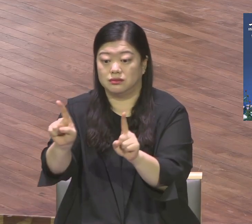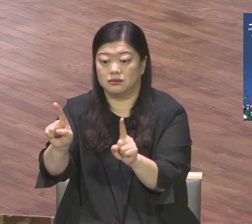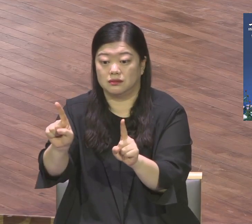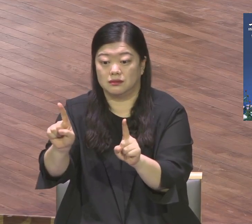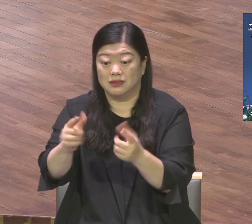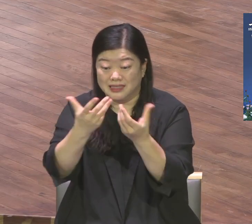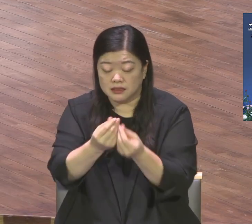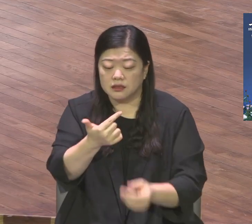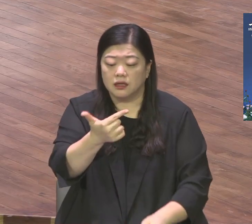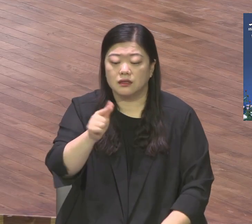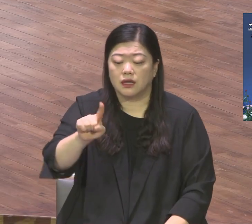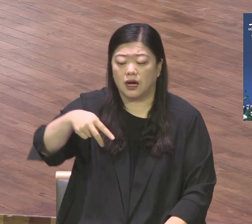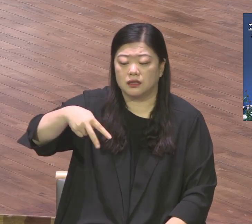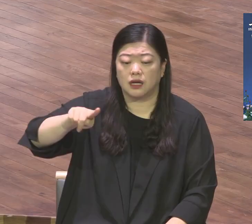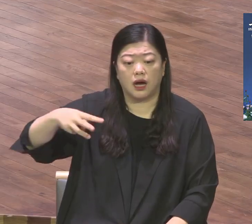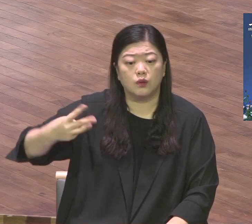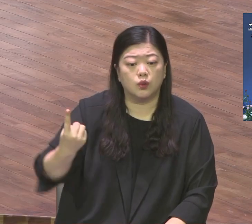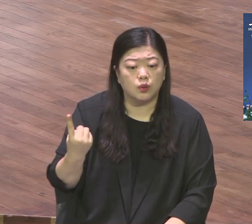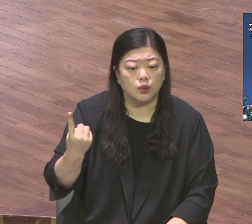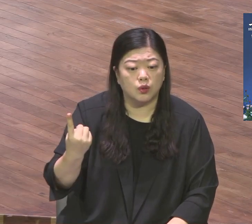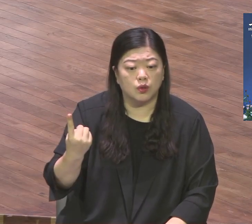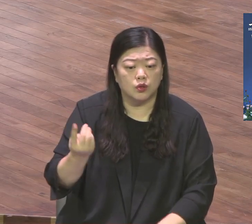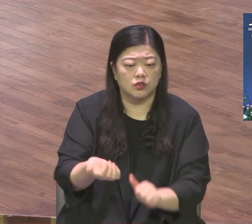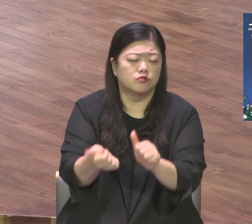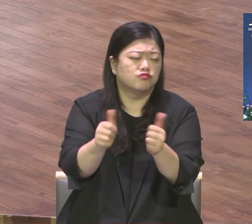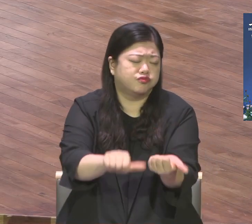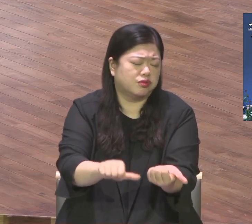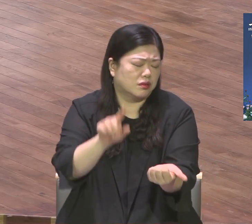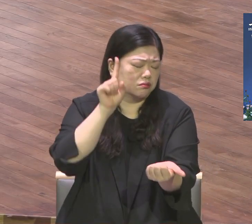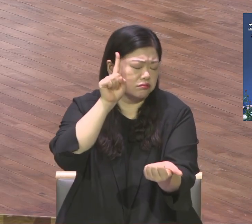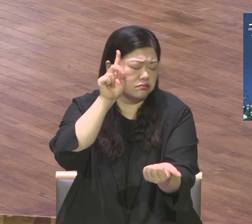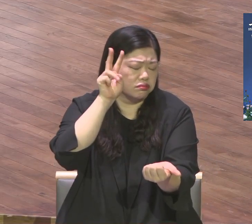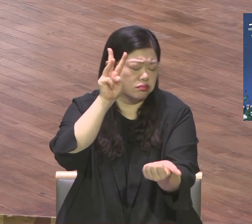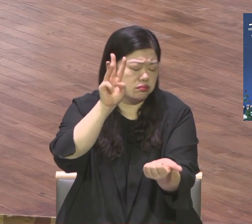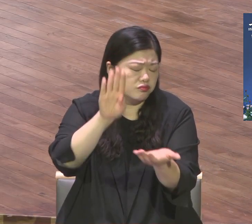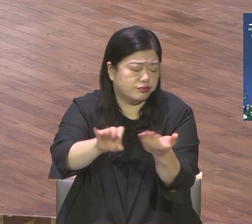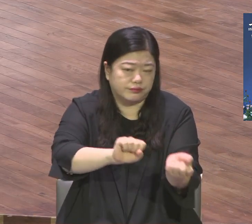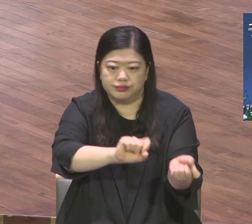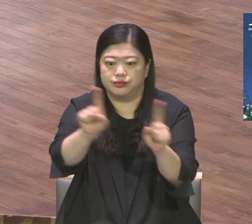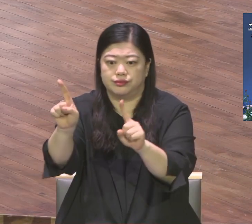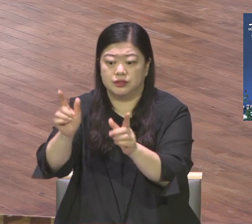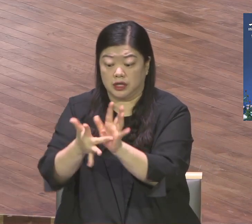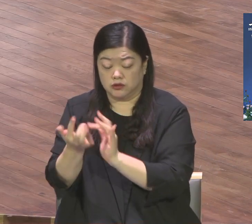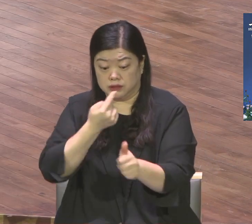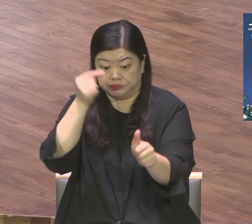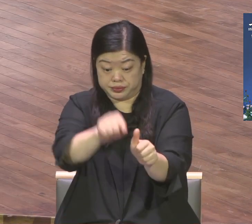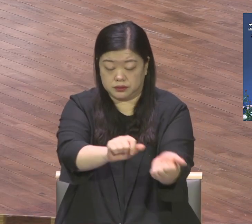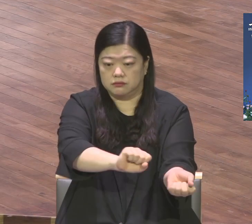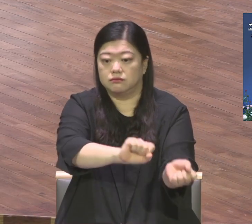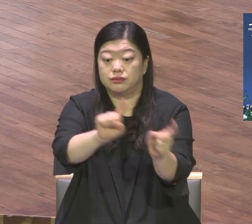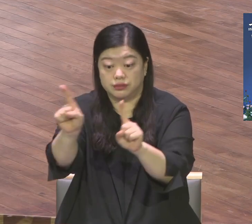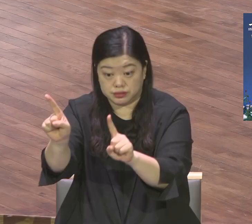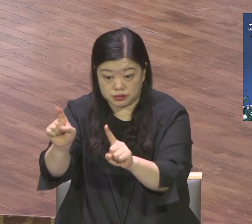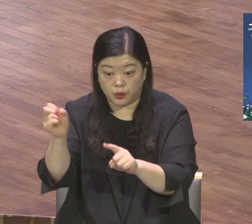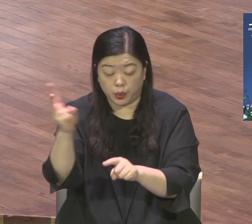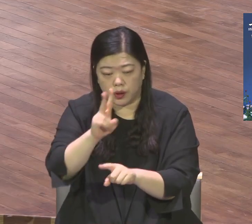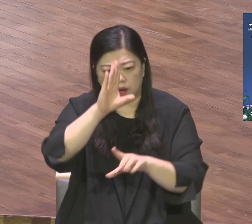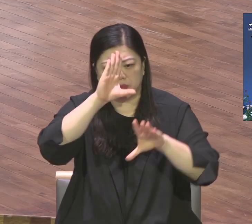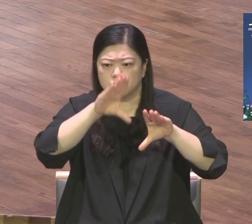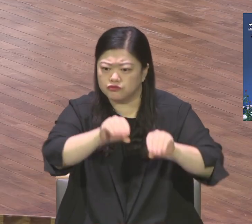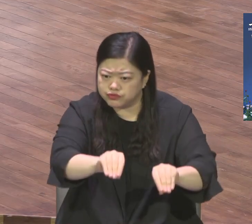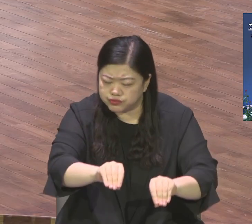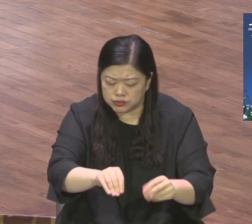병든 사람이 치유되고 예수 그리스도 만나면 귀신이 쫓겨나가고 여러분